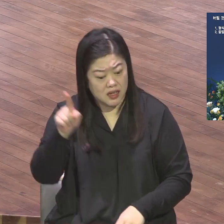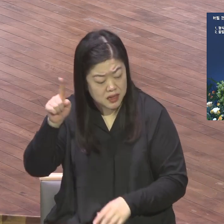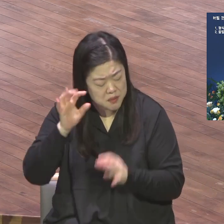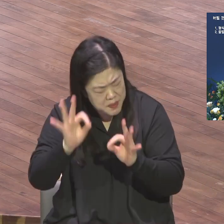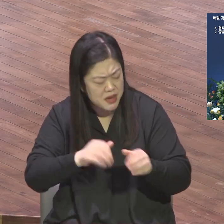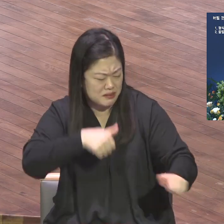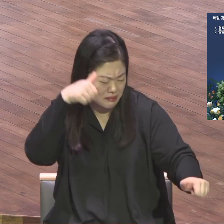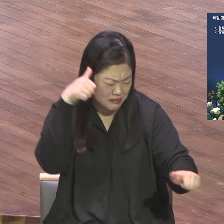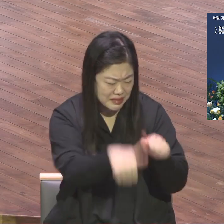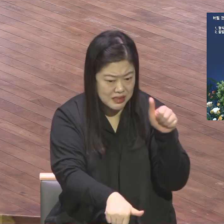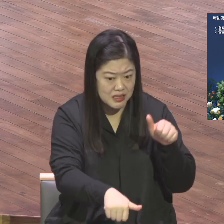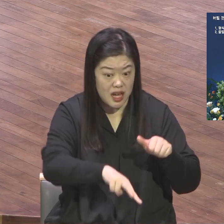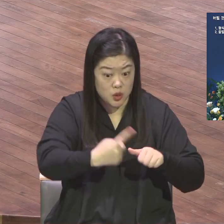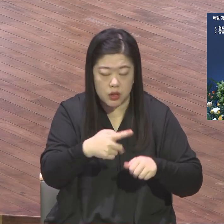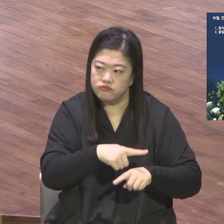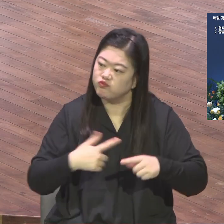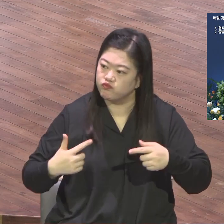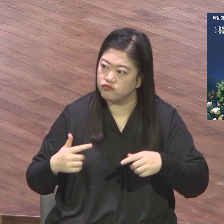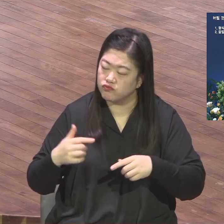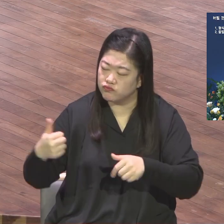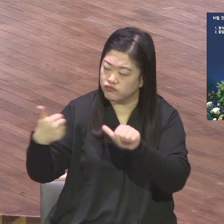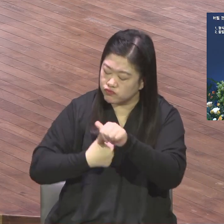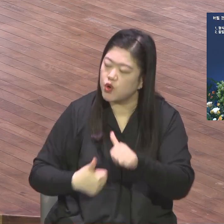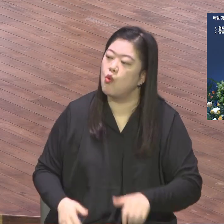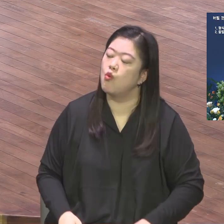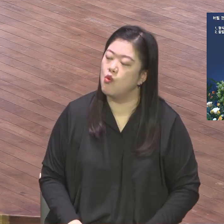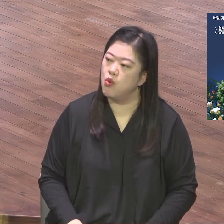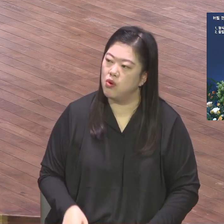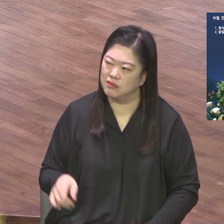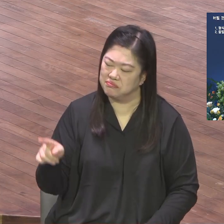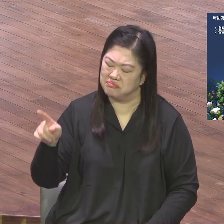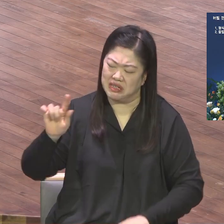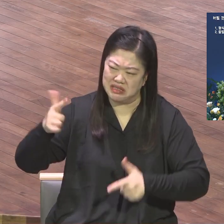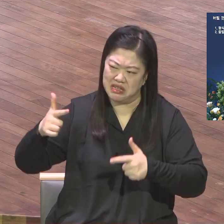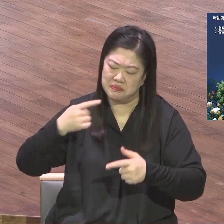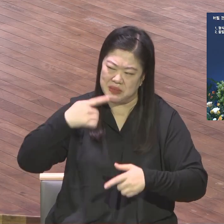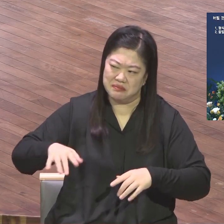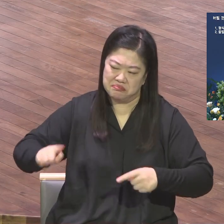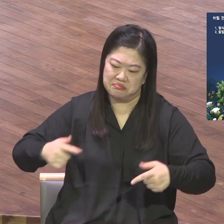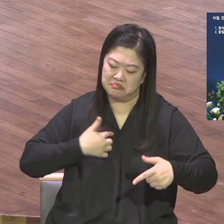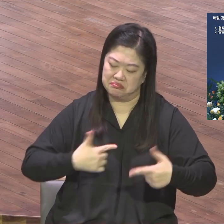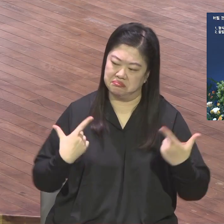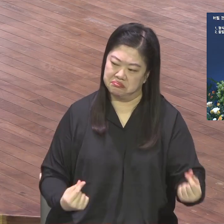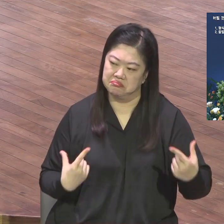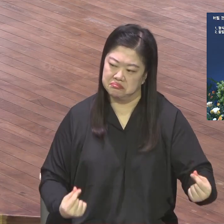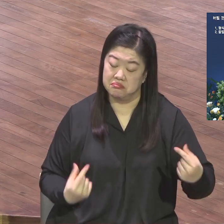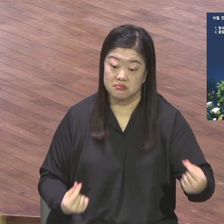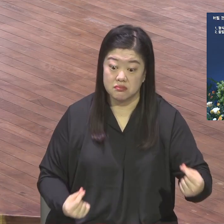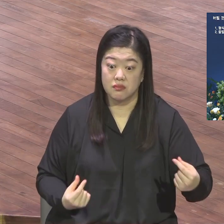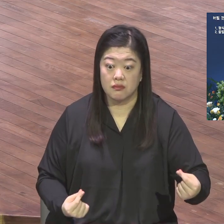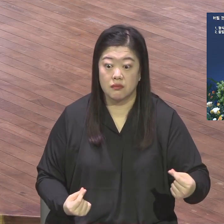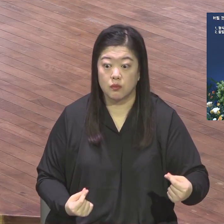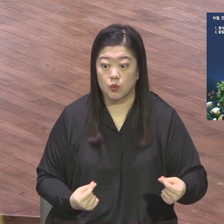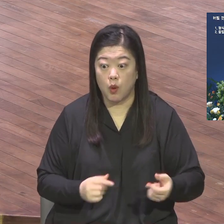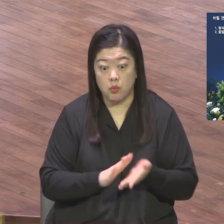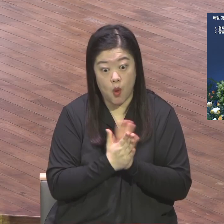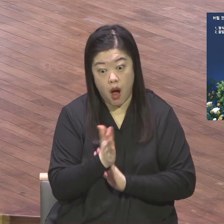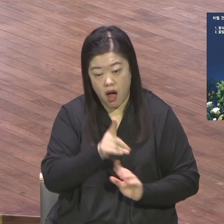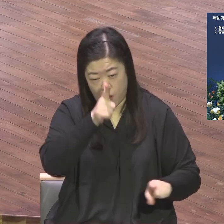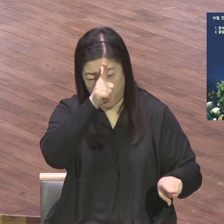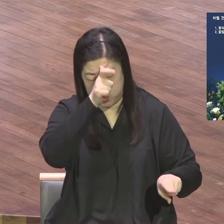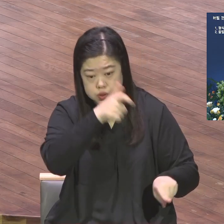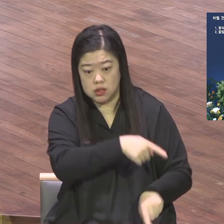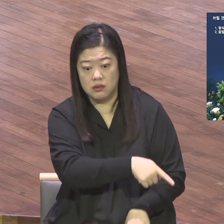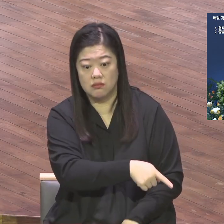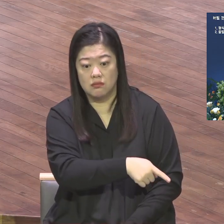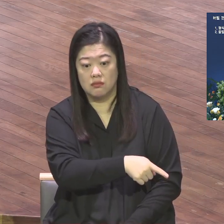변화되지 않았어요. 참 무섭지요. 율법이 무섭습니다. 절대 변화되지 않았어요.